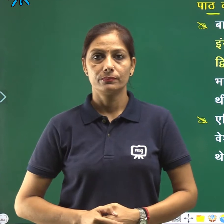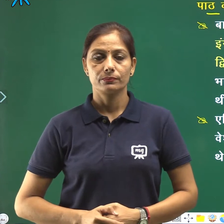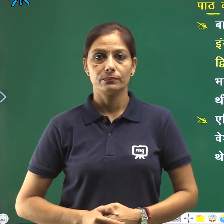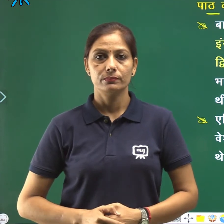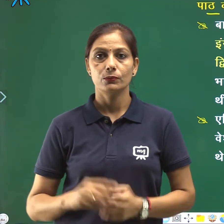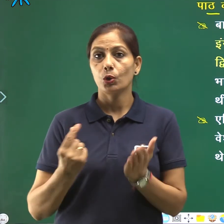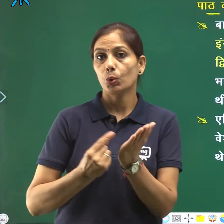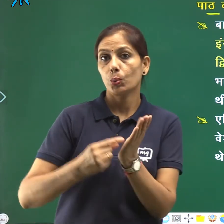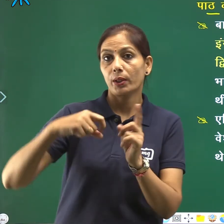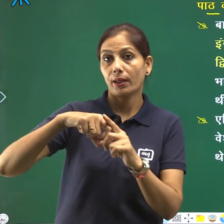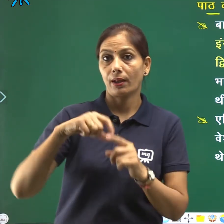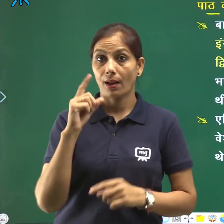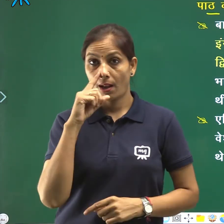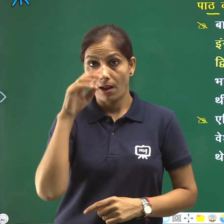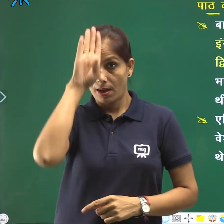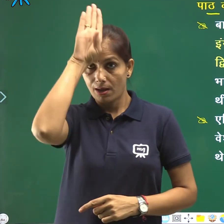इंग्लैंड की रानी